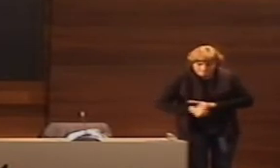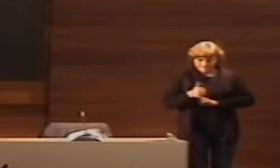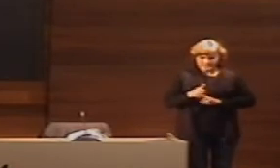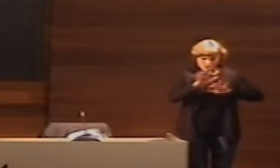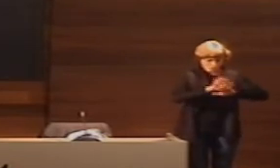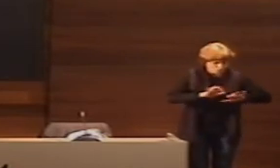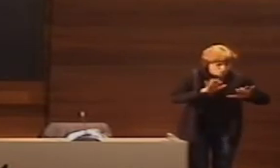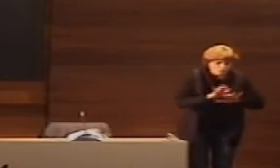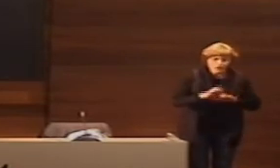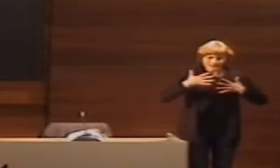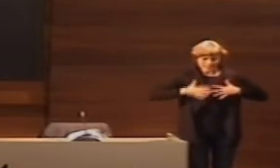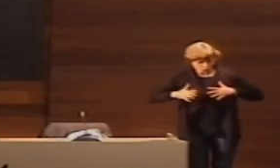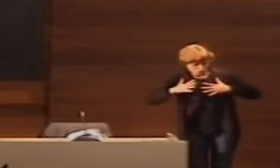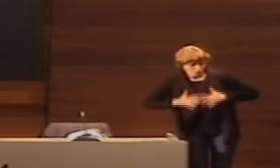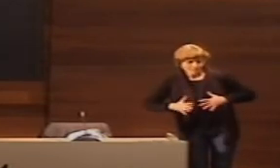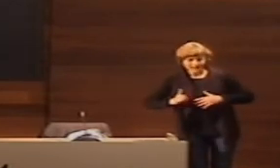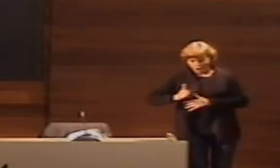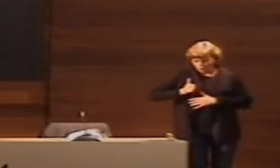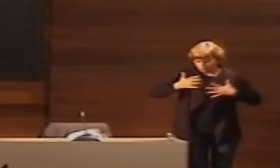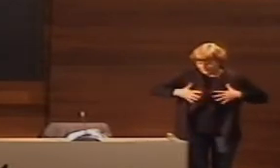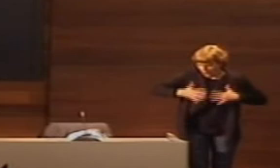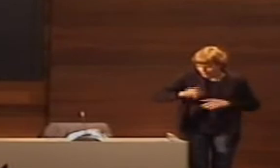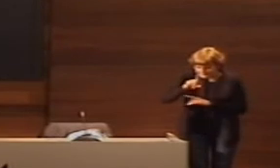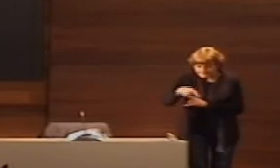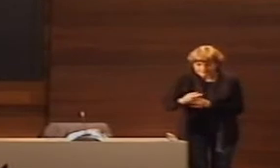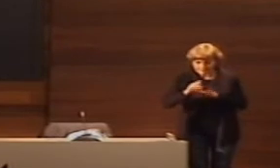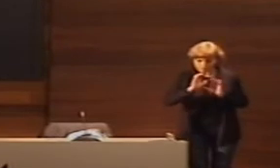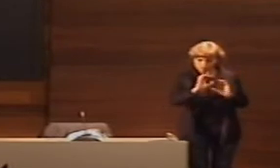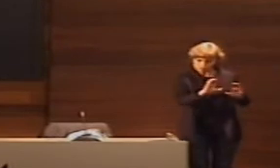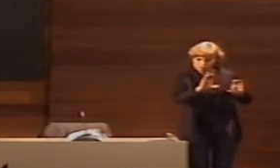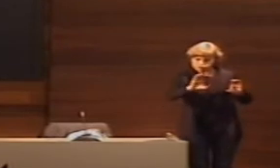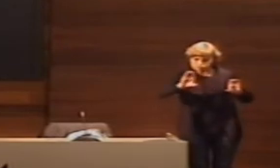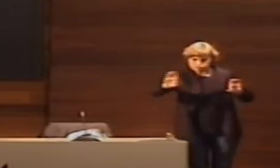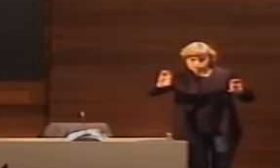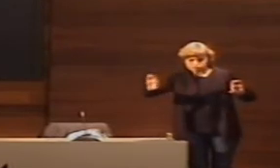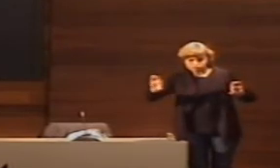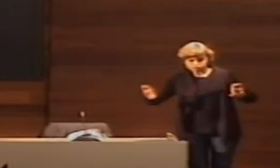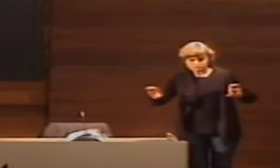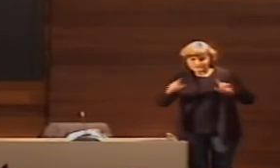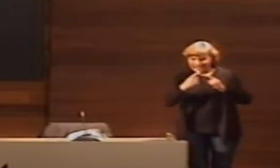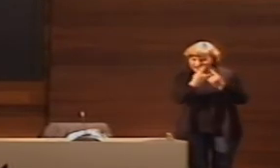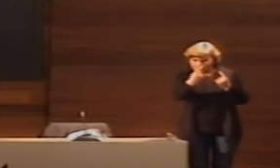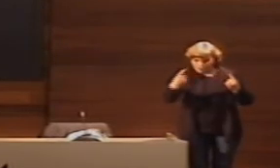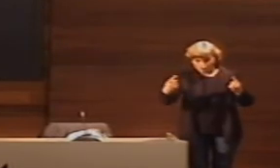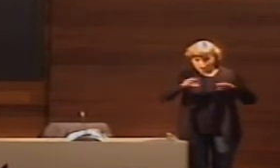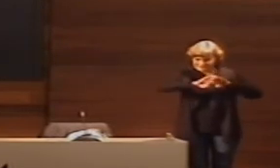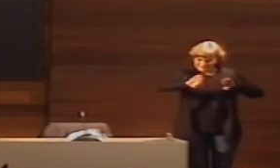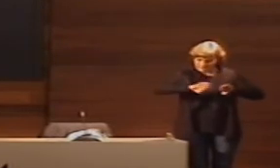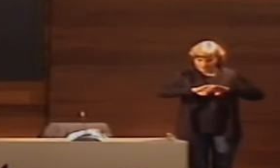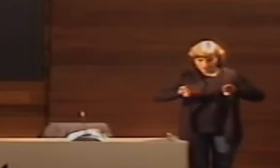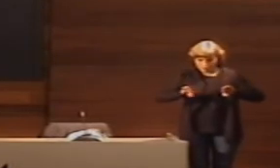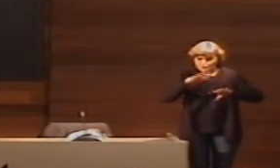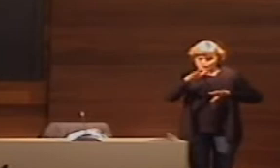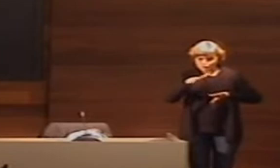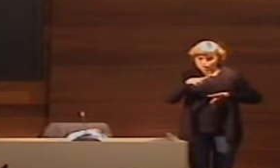sobre textiles, tal, y lo que consigues tienes el potencial de conseguir de esta forma es poner el énfasis